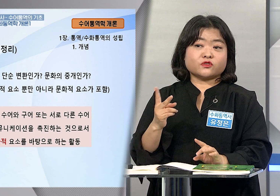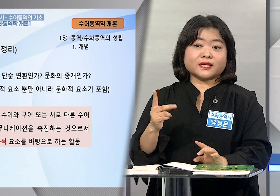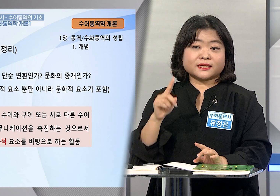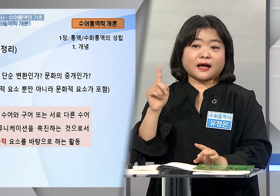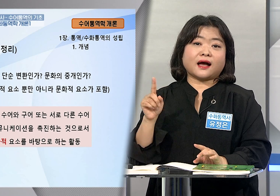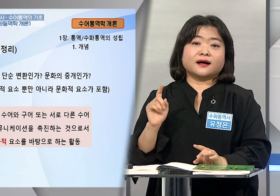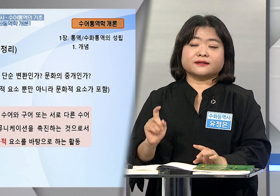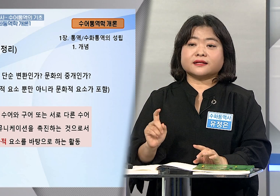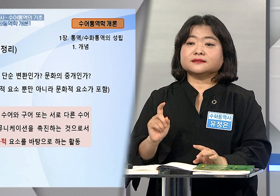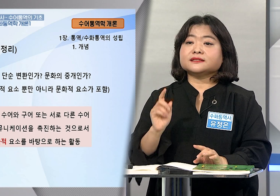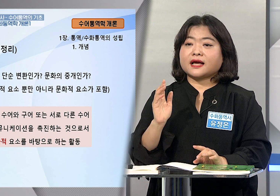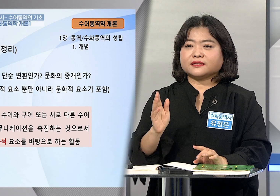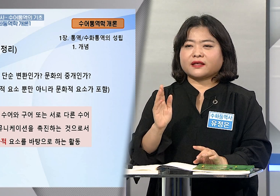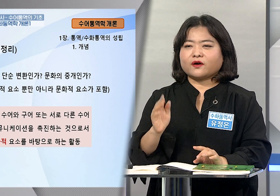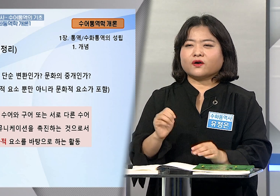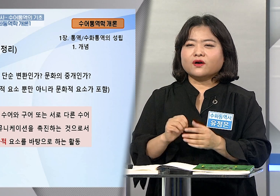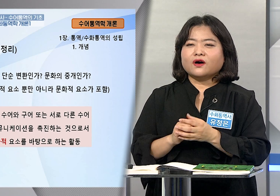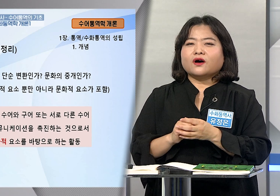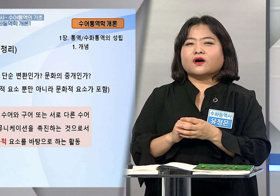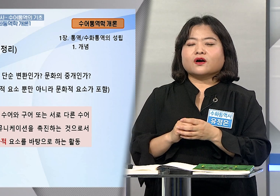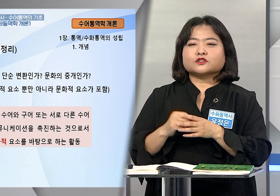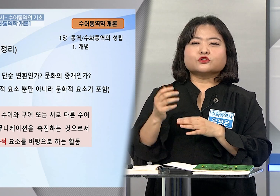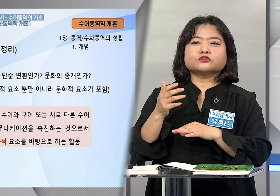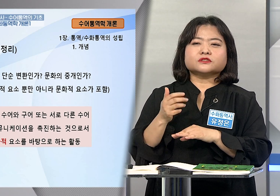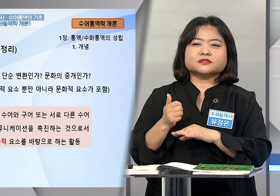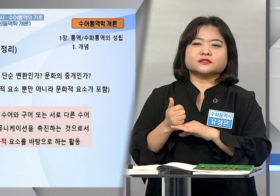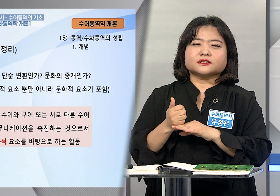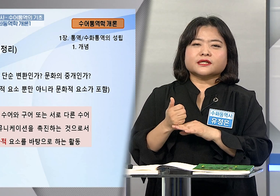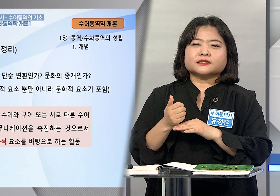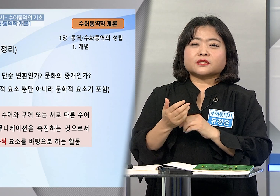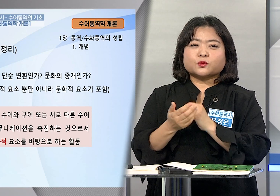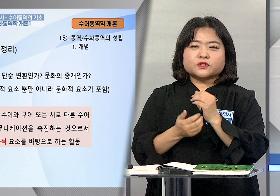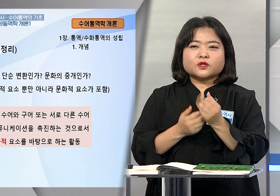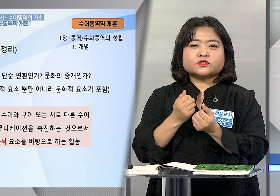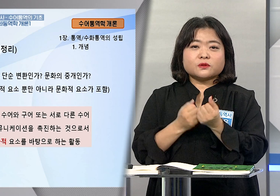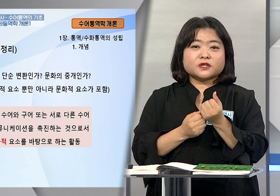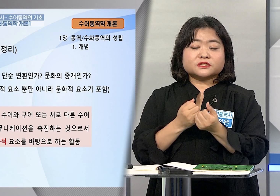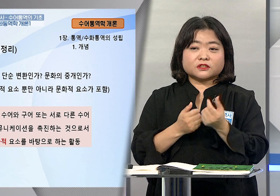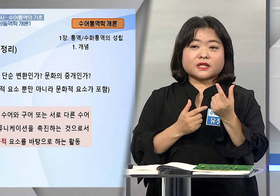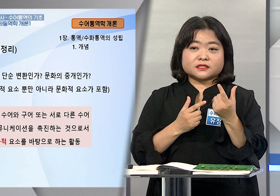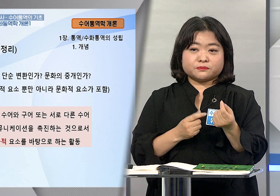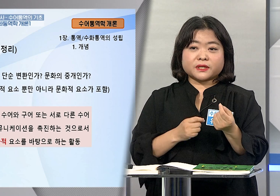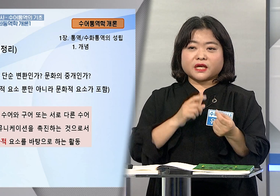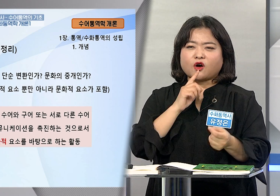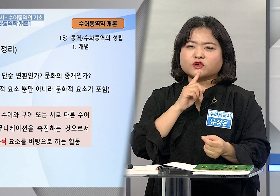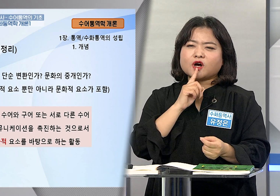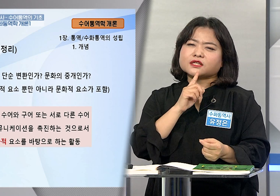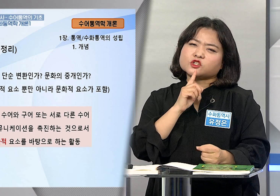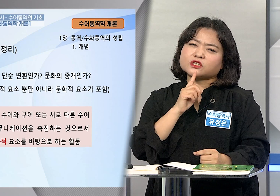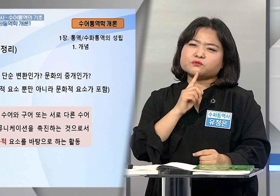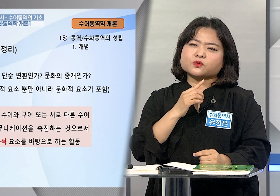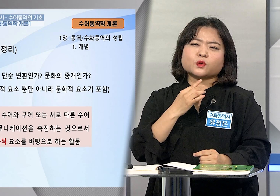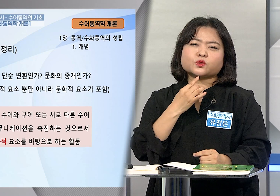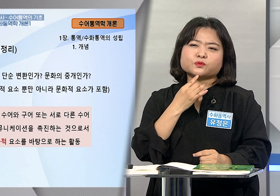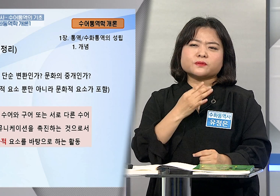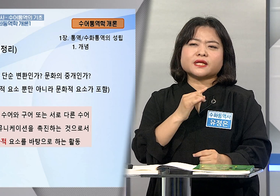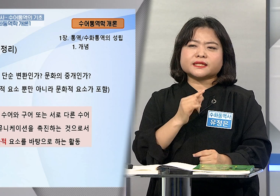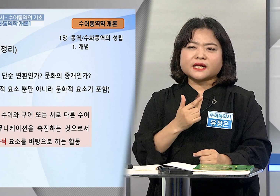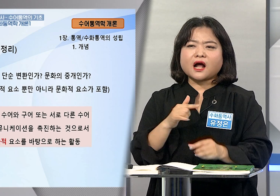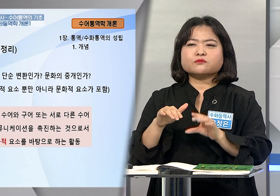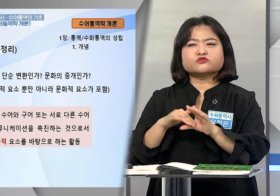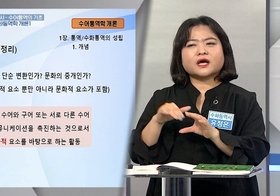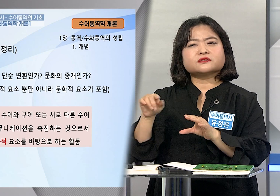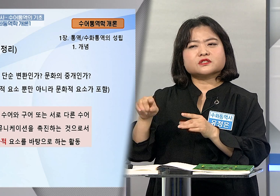단어의 치환인가라는 이야기인데요. 결국은 제가 좀 전에도 설명을 드렸다시피 언어학적인